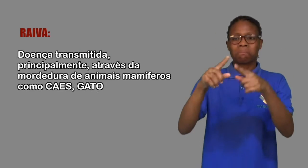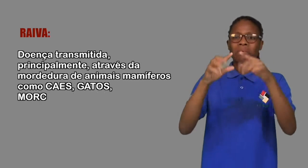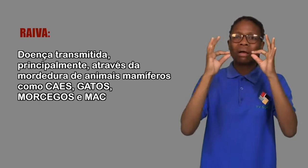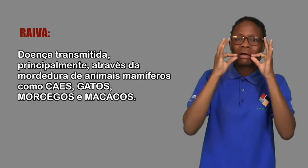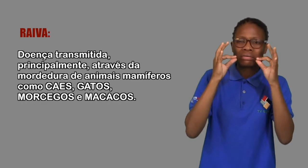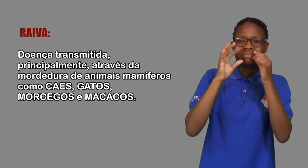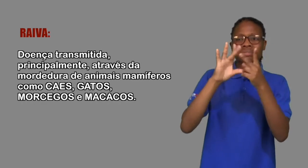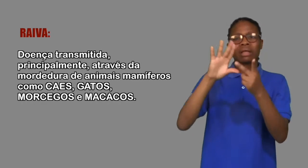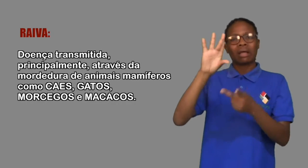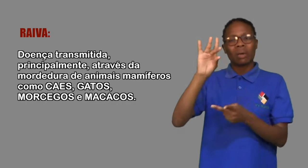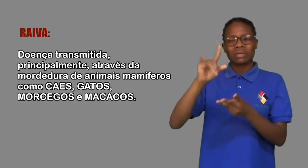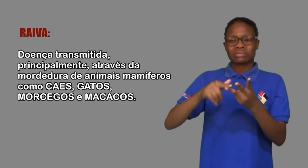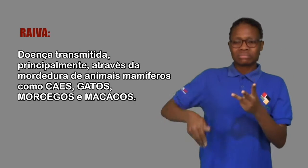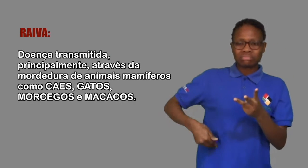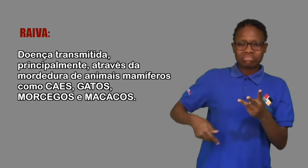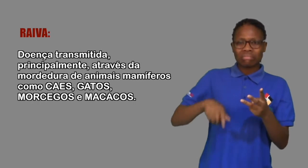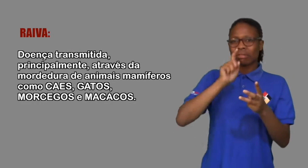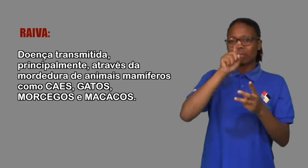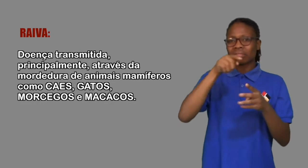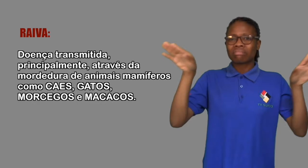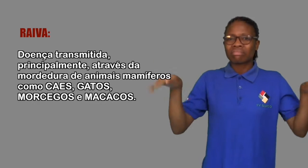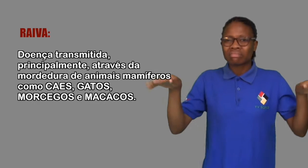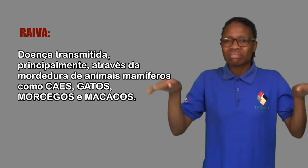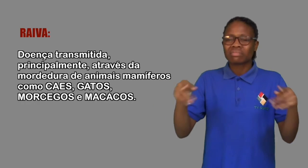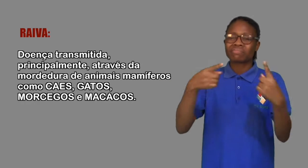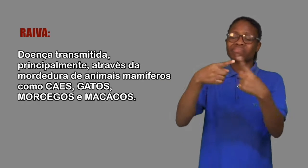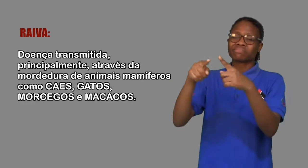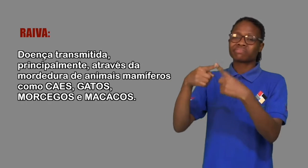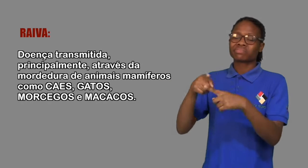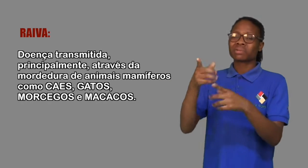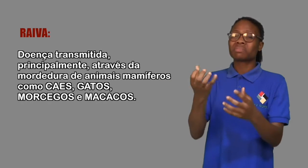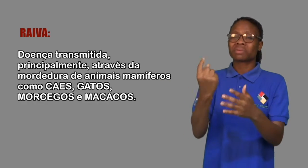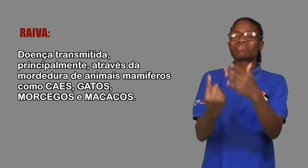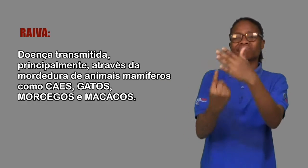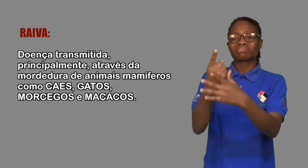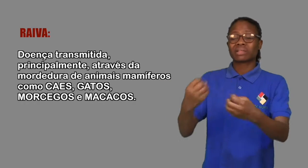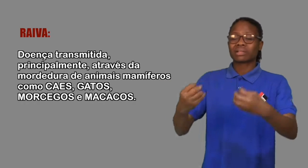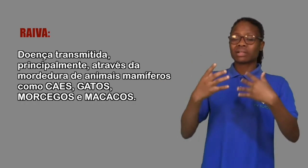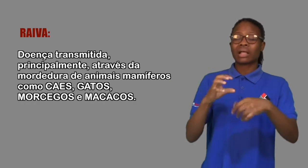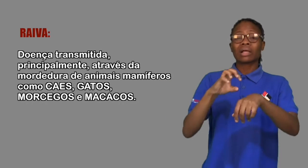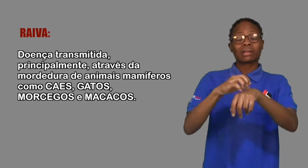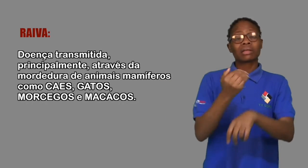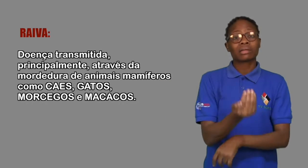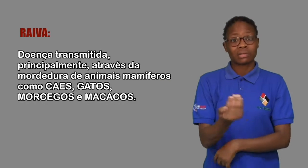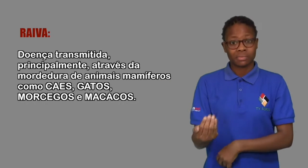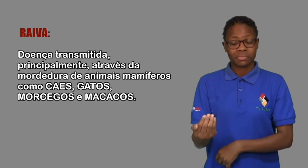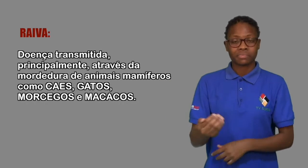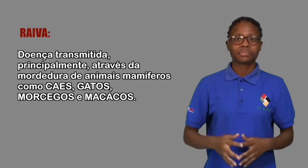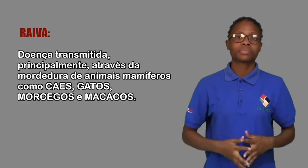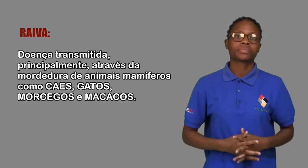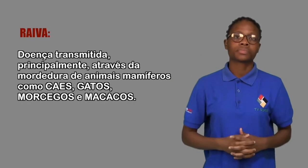doença transmitida principalmente através da mordedura de animais mamíferos como cães,